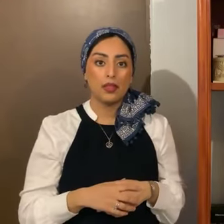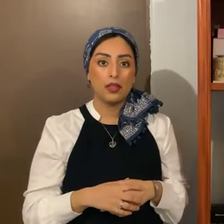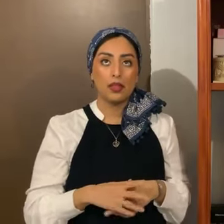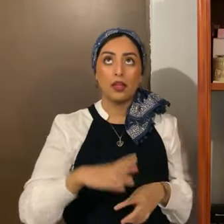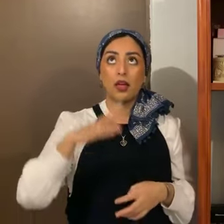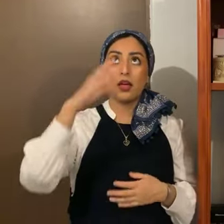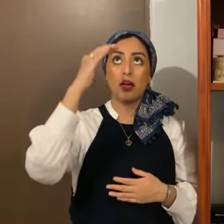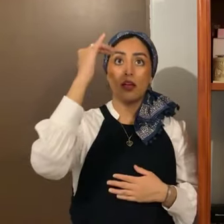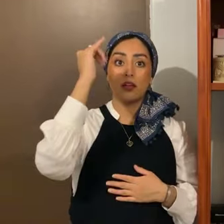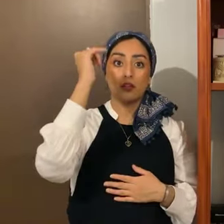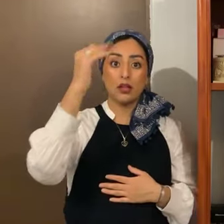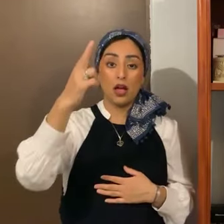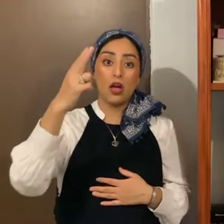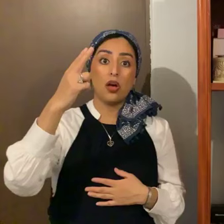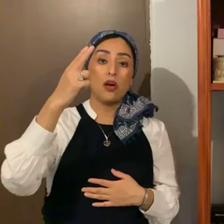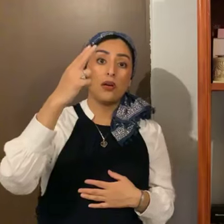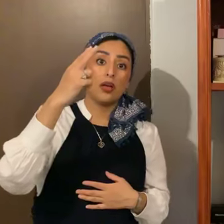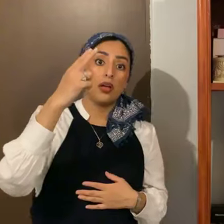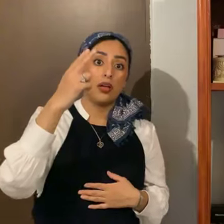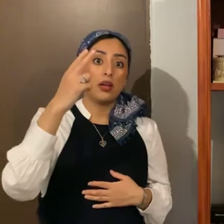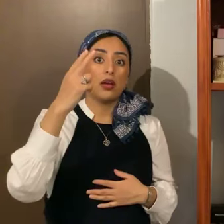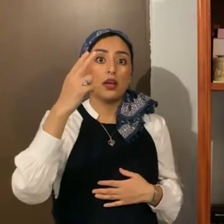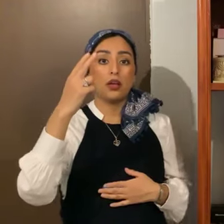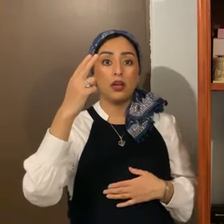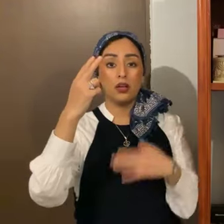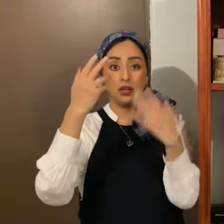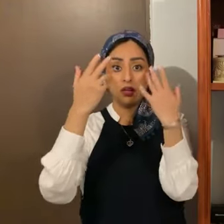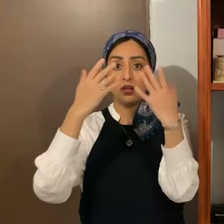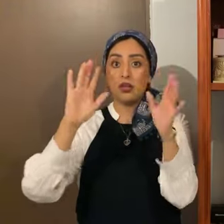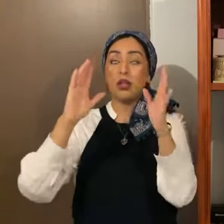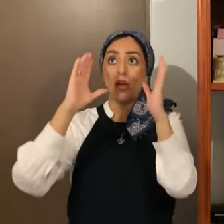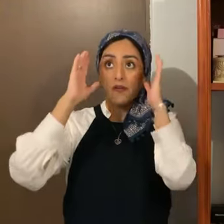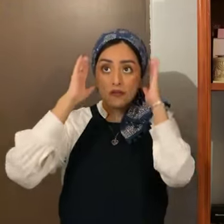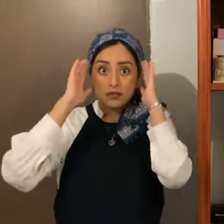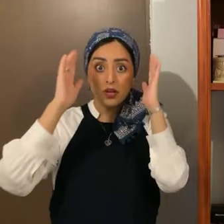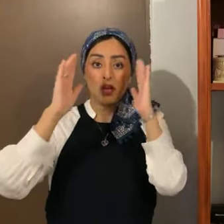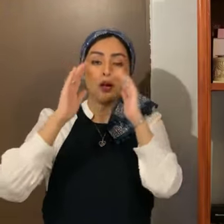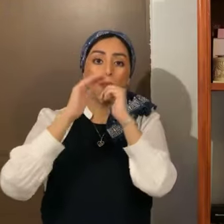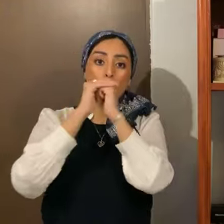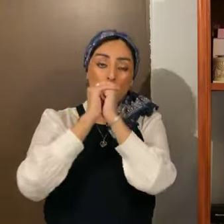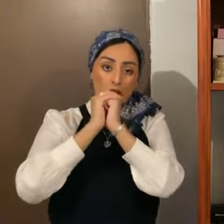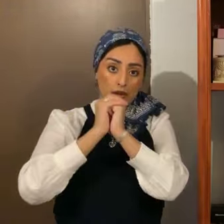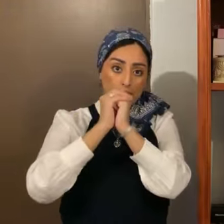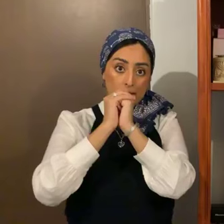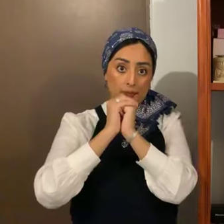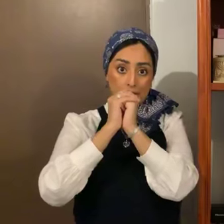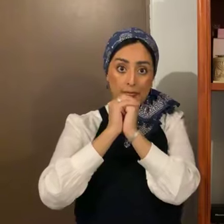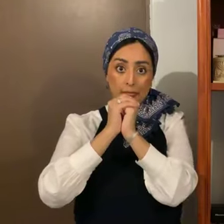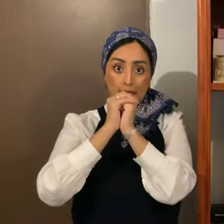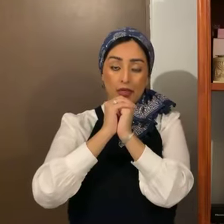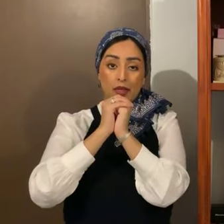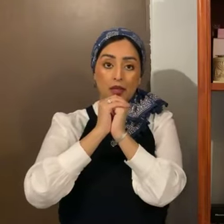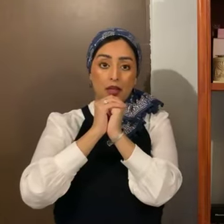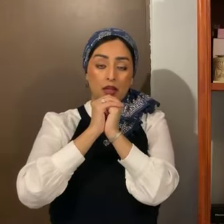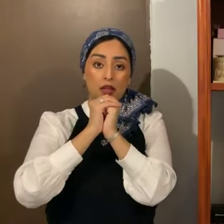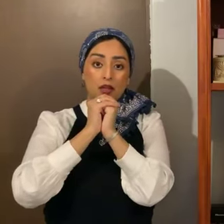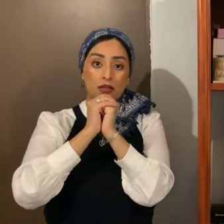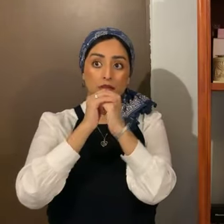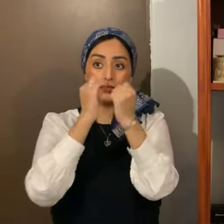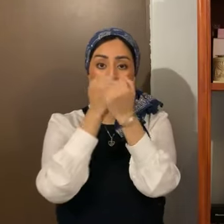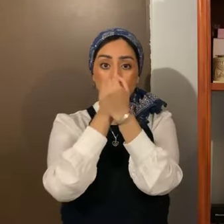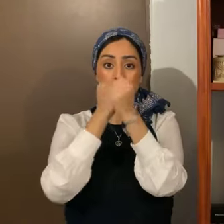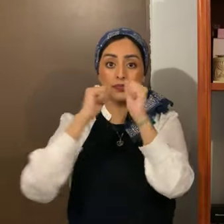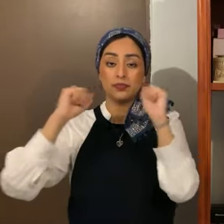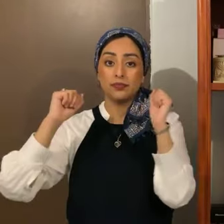que Yahweh, quien es Yahshua, había escuchado su oración y de que lo libraría de